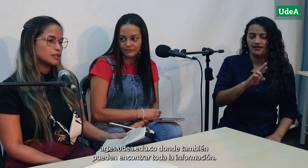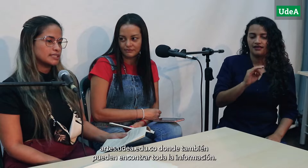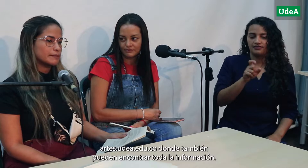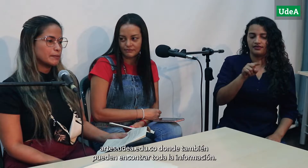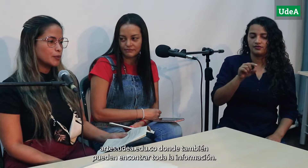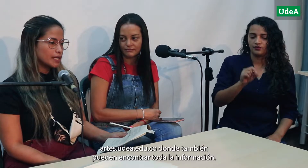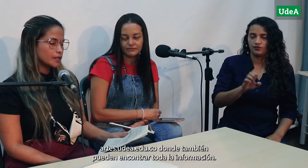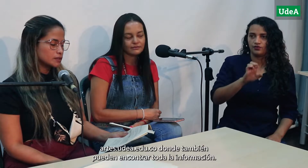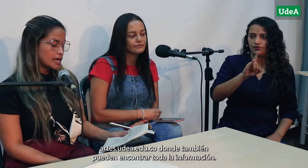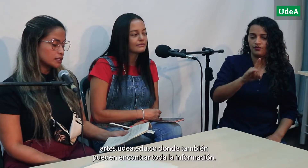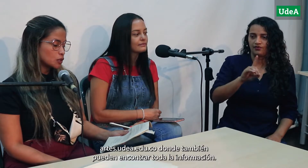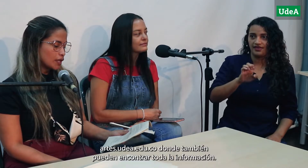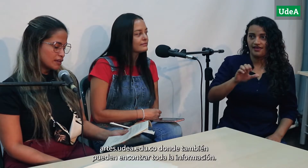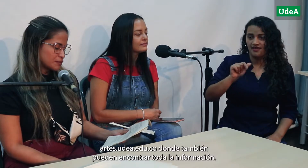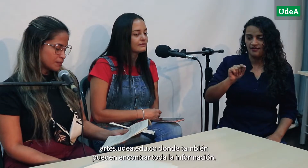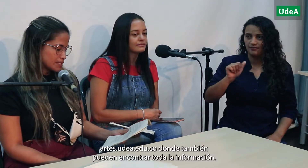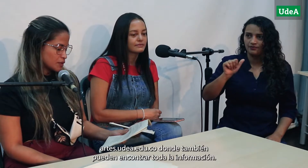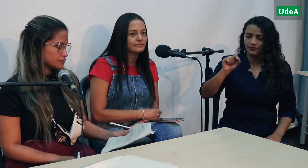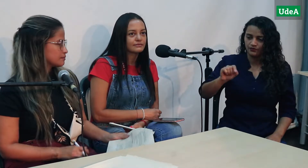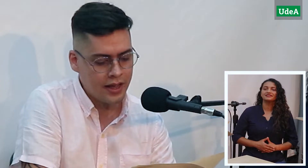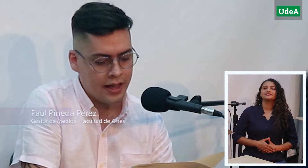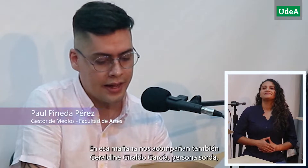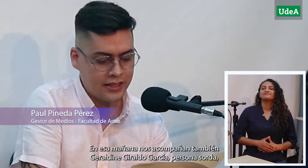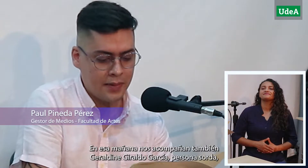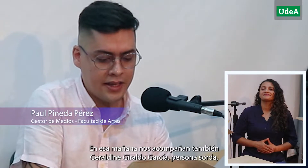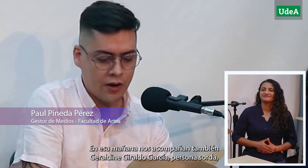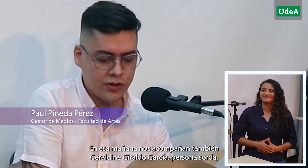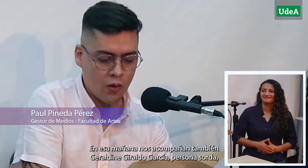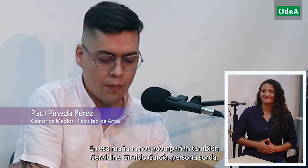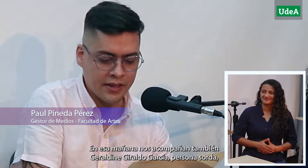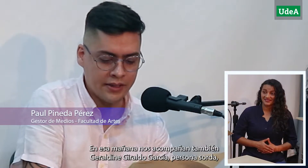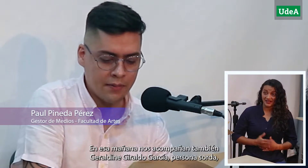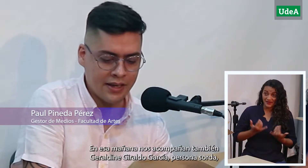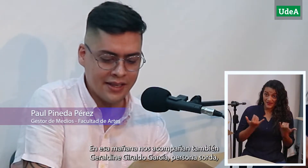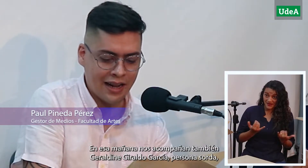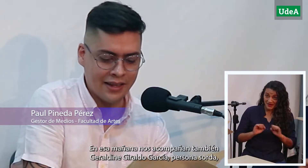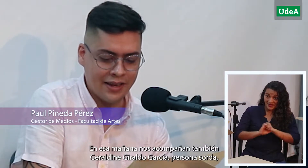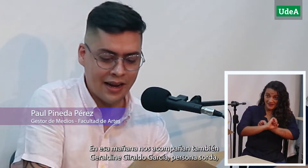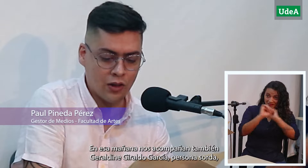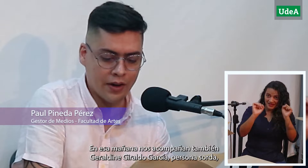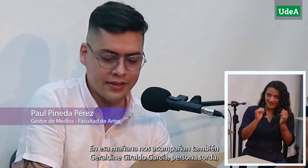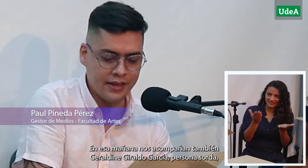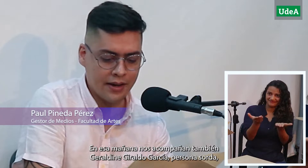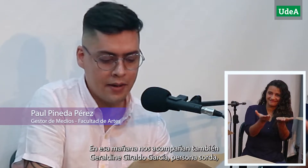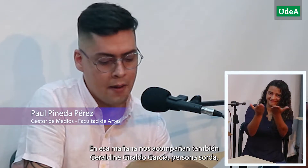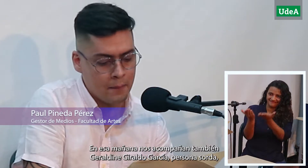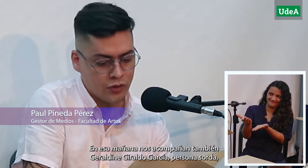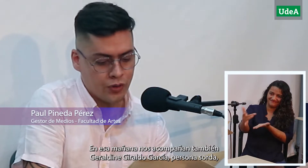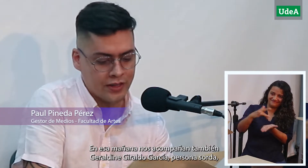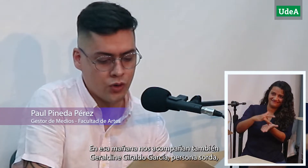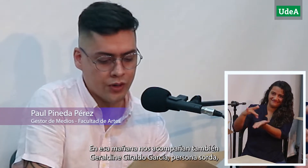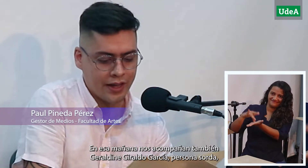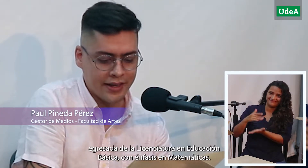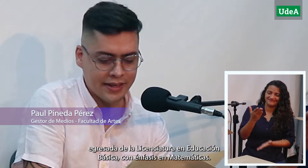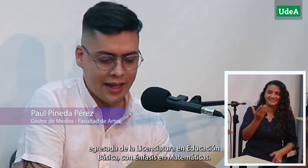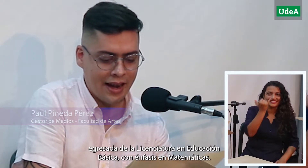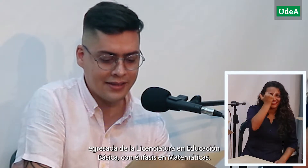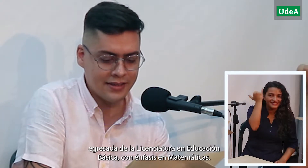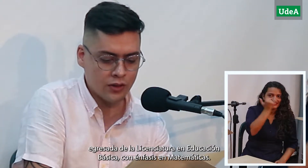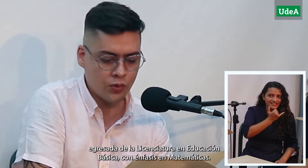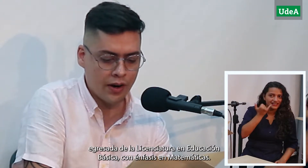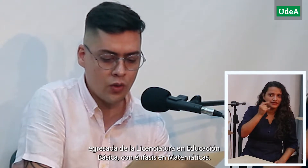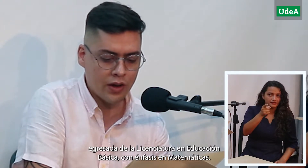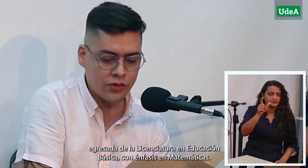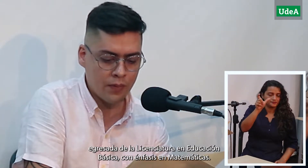artes.udea.edu.co, donde también pueden encontrar toda la información. En esta mañana nos acompañan también Geraldine Giraldo García, persona sorda egresada de